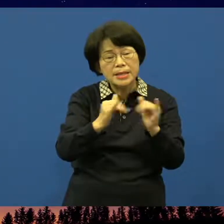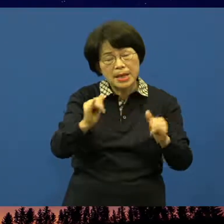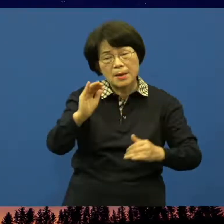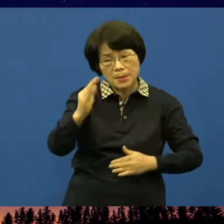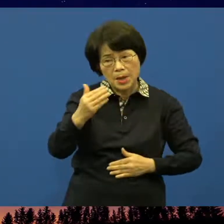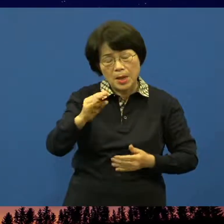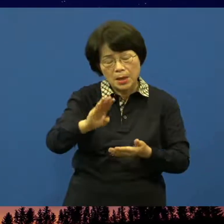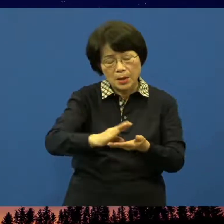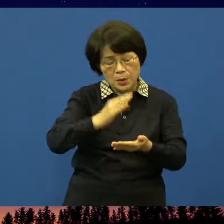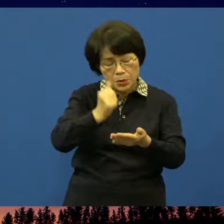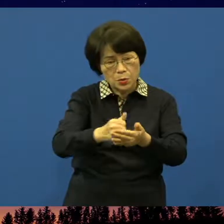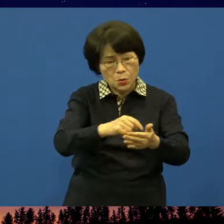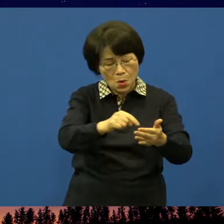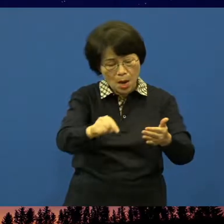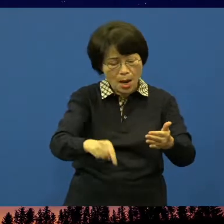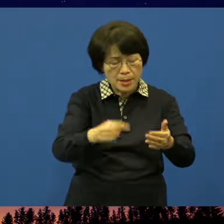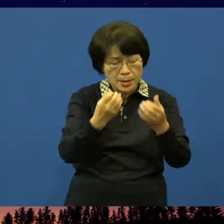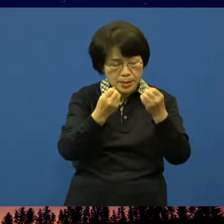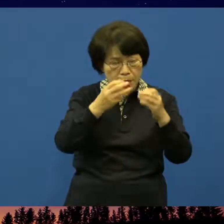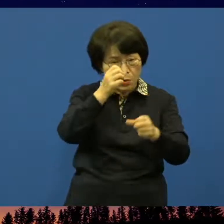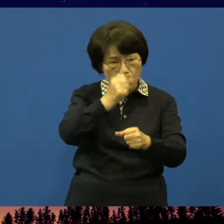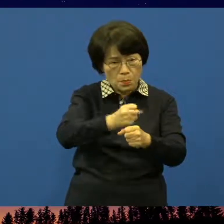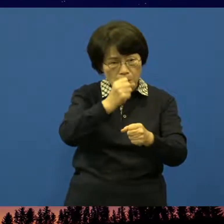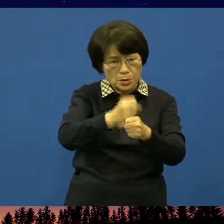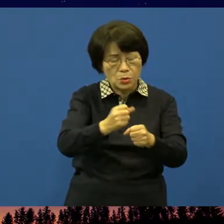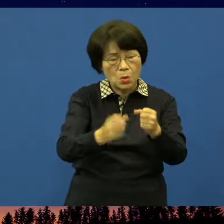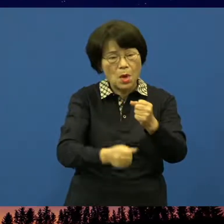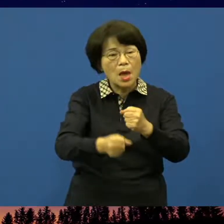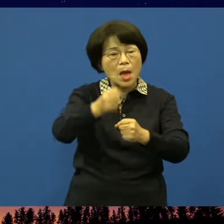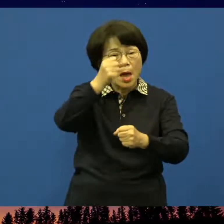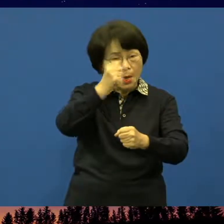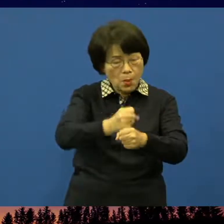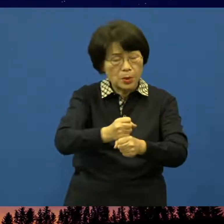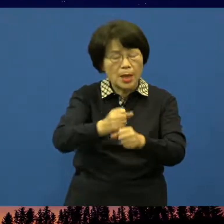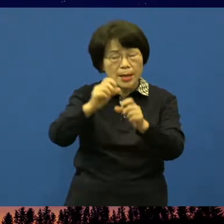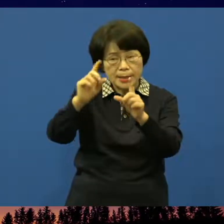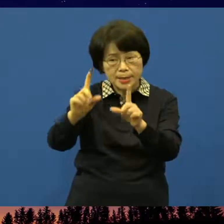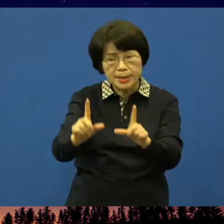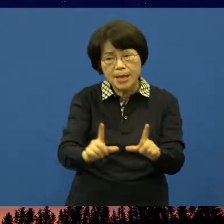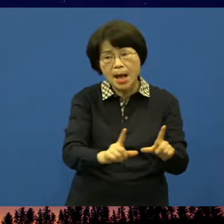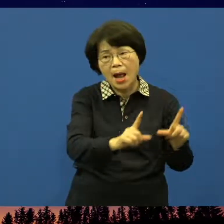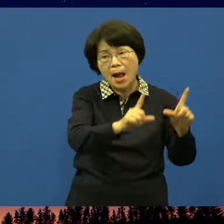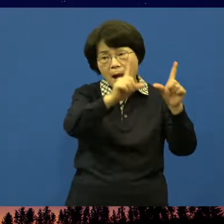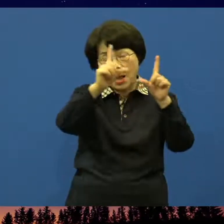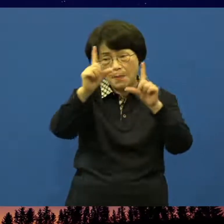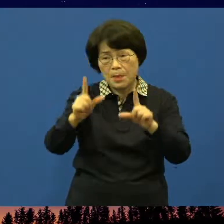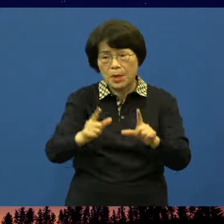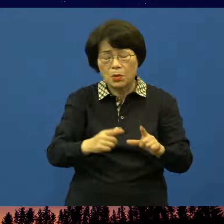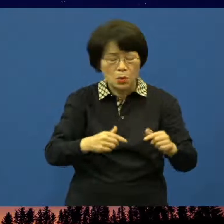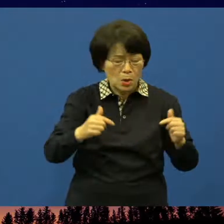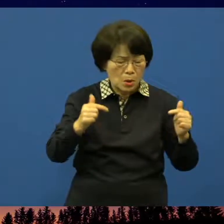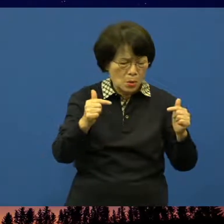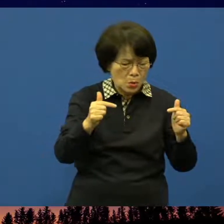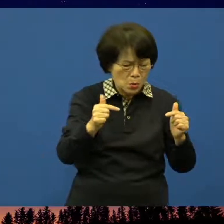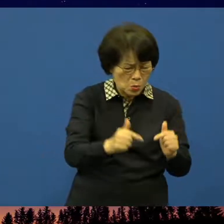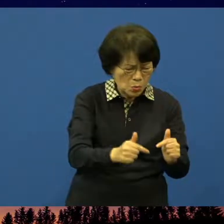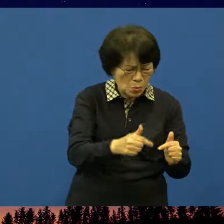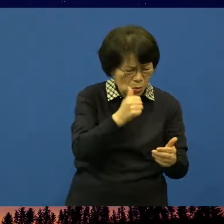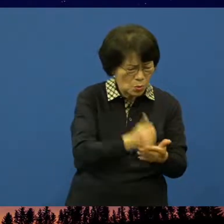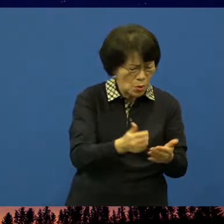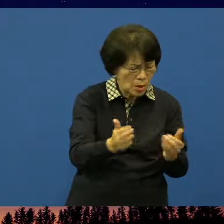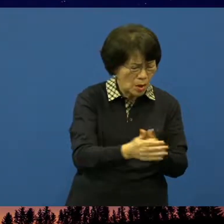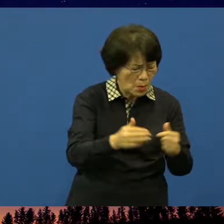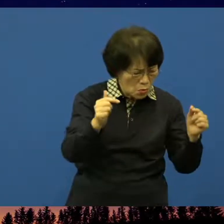안에서 새롭게 빚어지고 회복되는 삶은 그동안 우리가 쪼그라든 죄로 인해서 쪼그라들었던 우리의